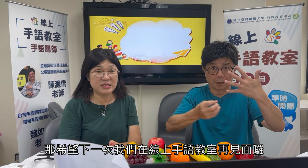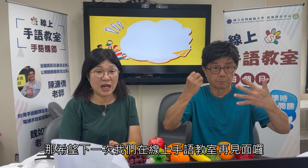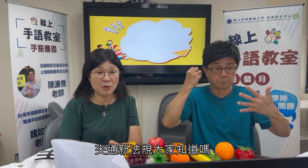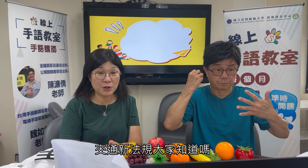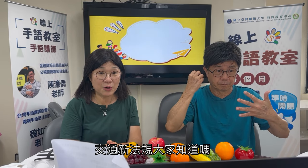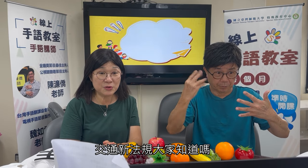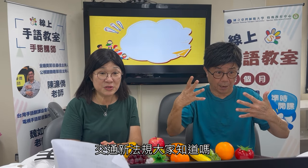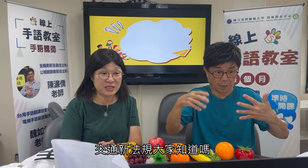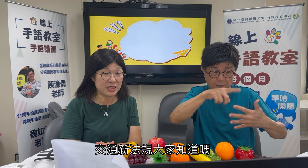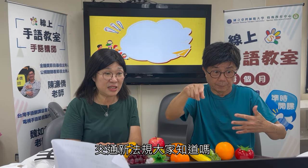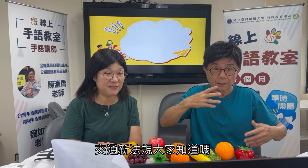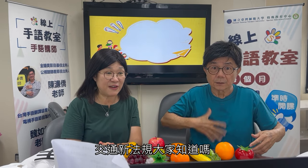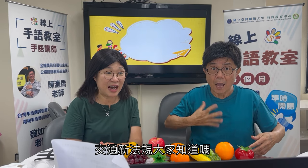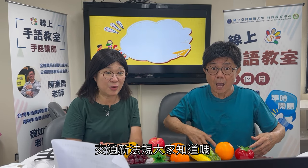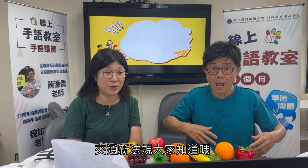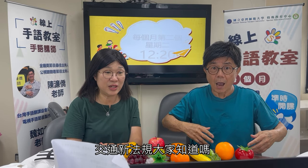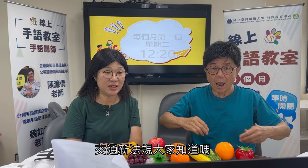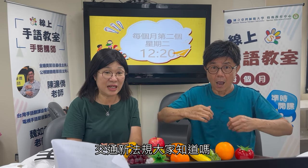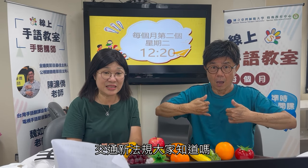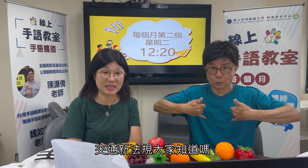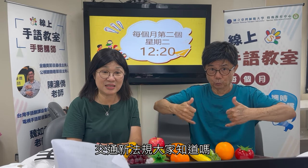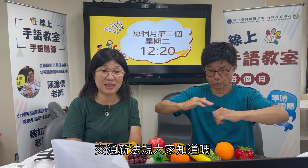交通新法规大家知道吗？